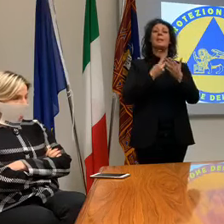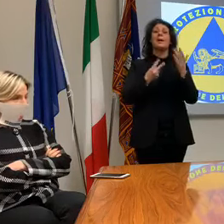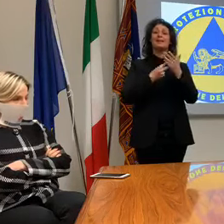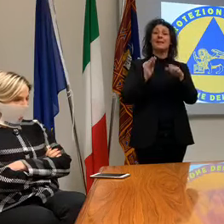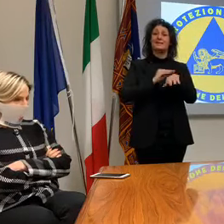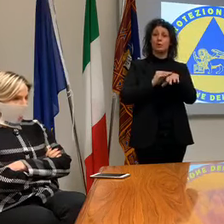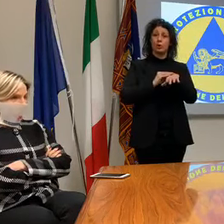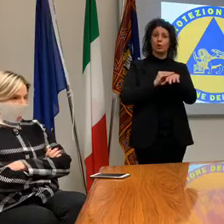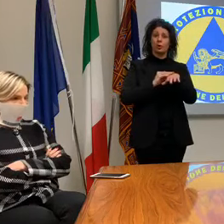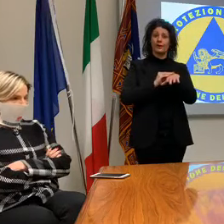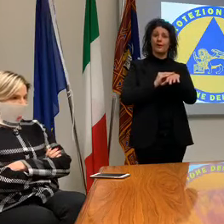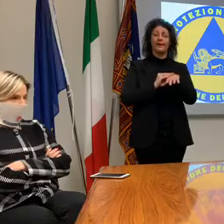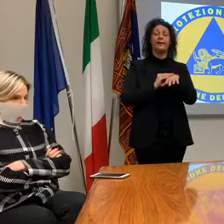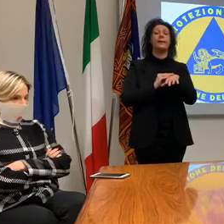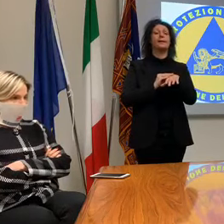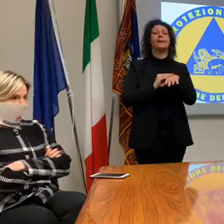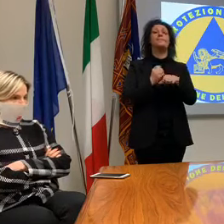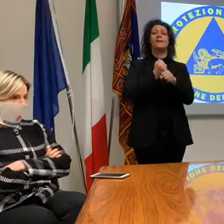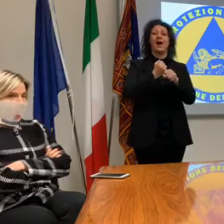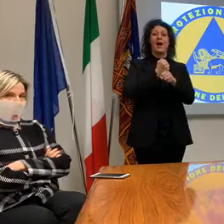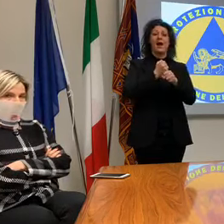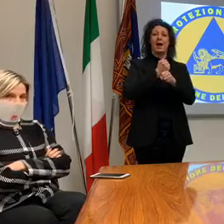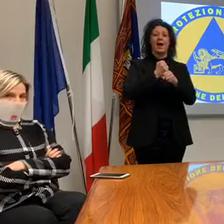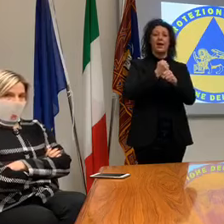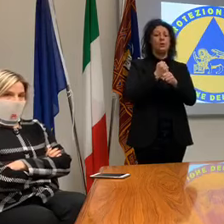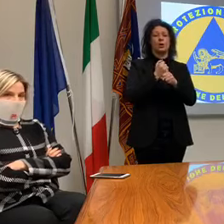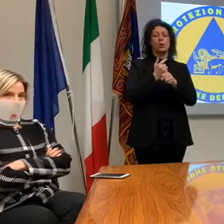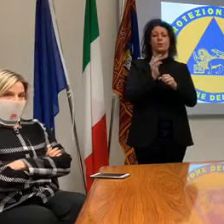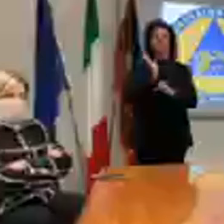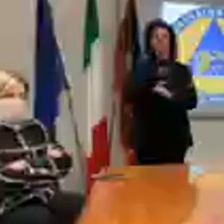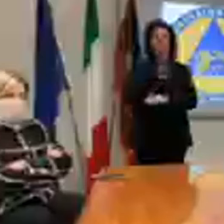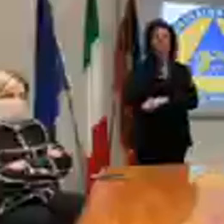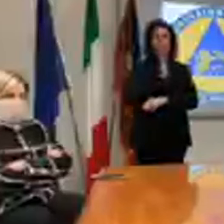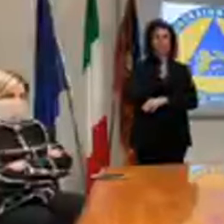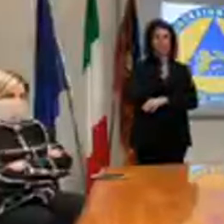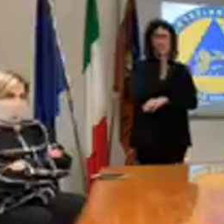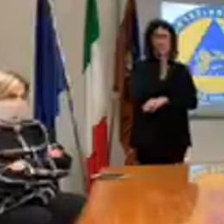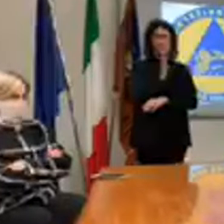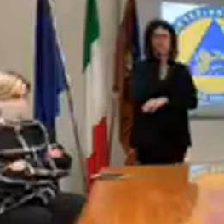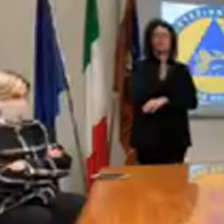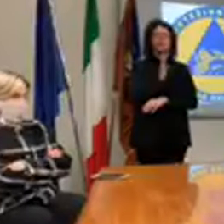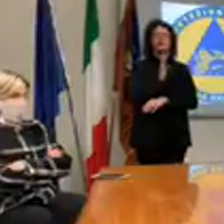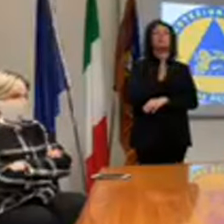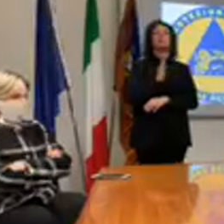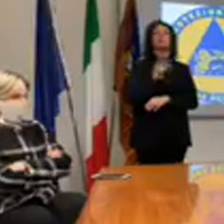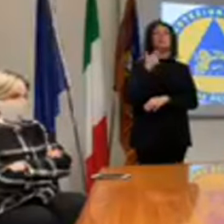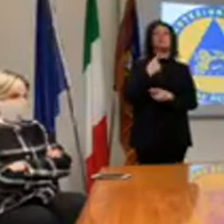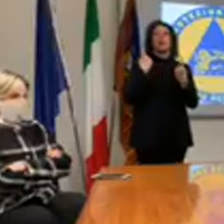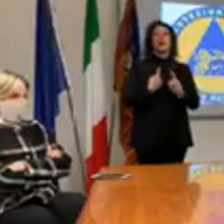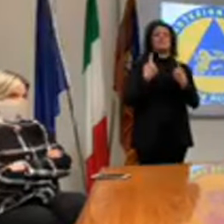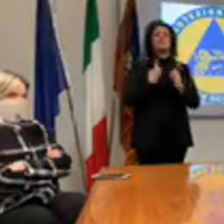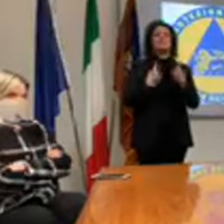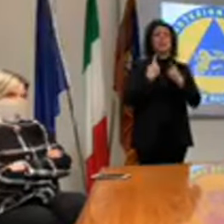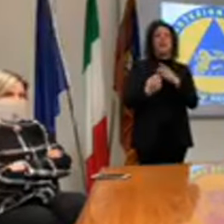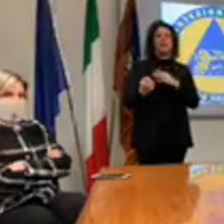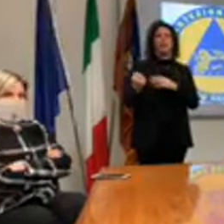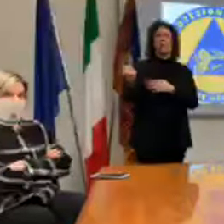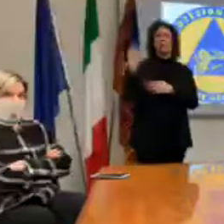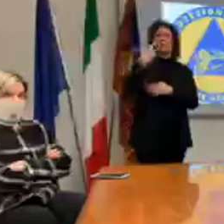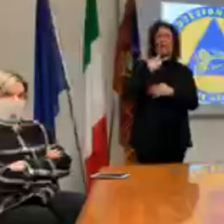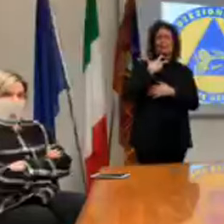stiamo aspettando il protocollo che penso arrivi a ore dell'AIFA, e la faremo a Padova, dove stiamo già sperimentando in azienda